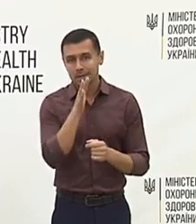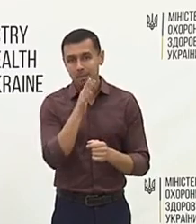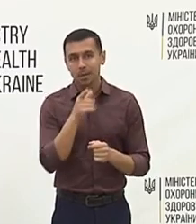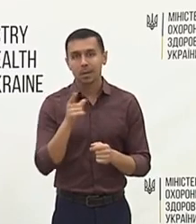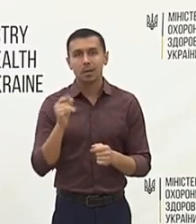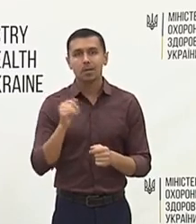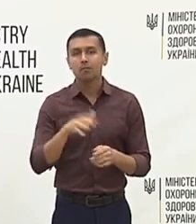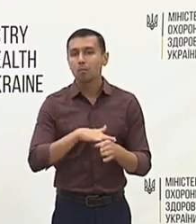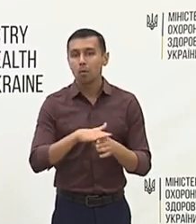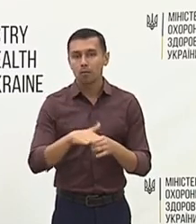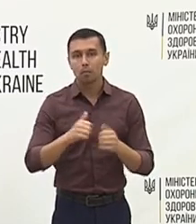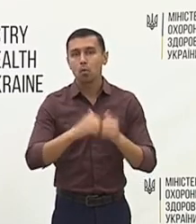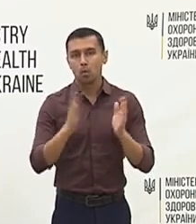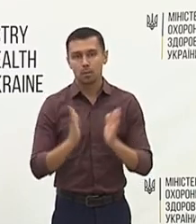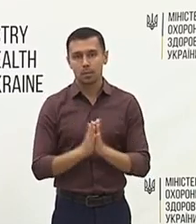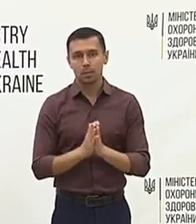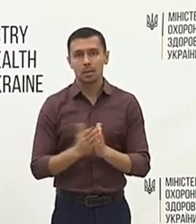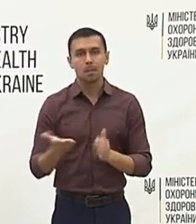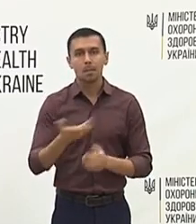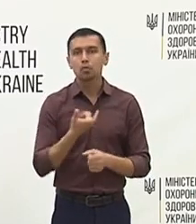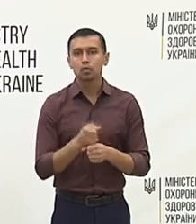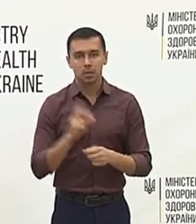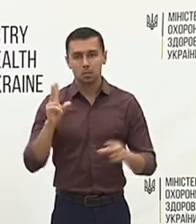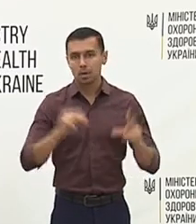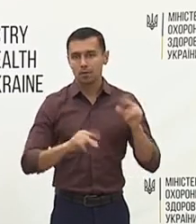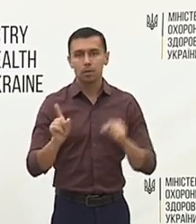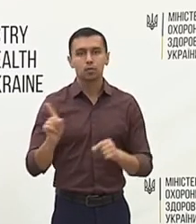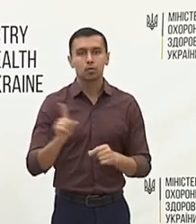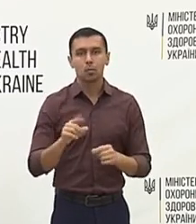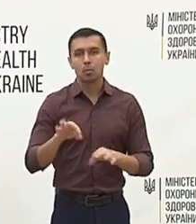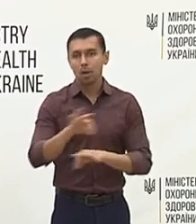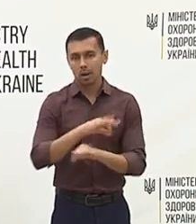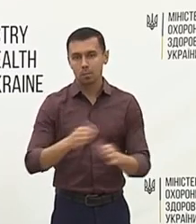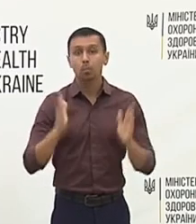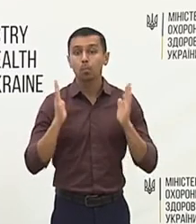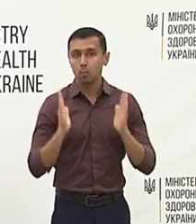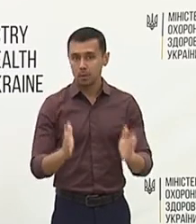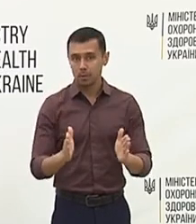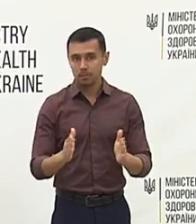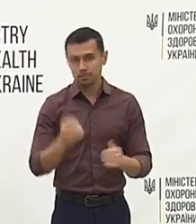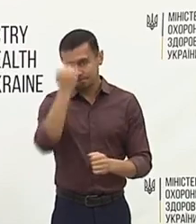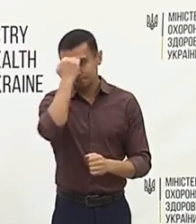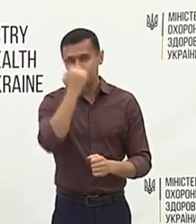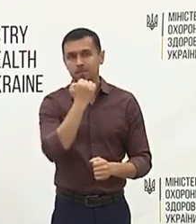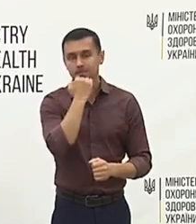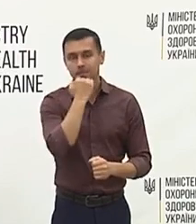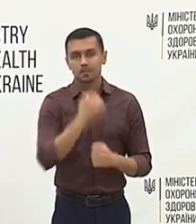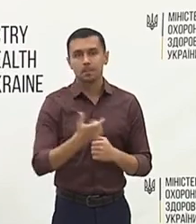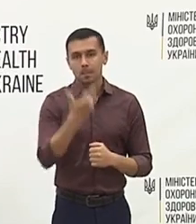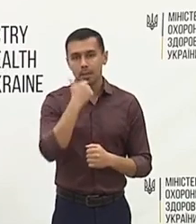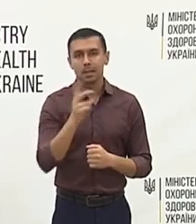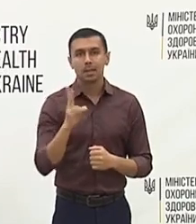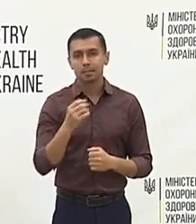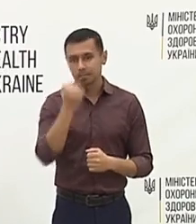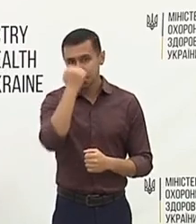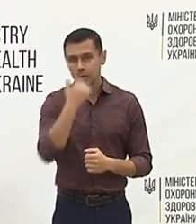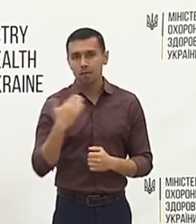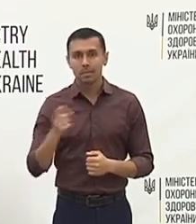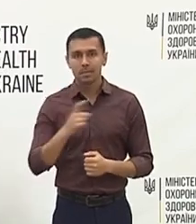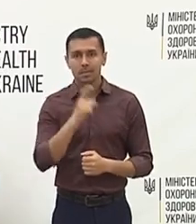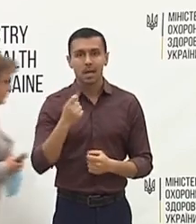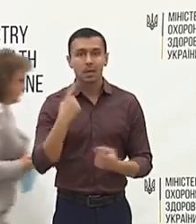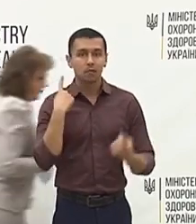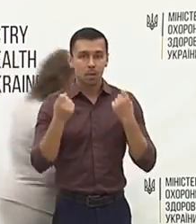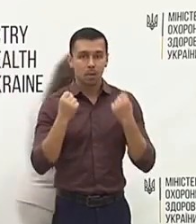і в повному обсязі. І ми дуже сподіваємося, що проєкт буде. Дякую. Пані Наталія, дякую вам